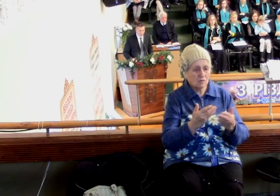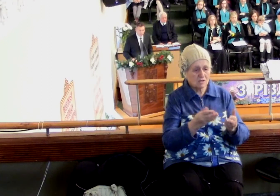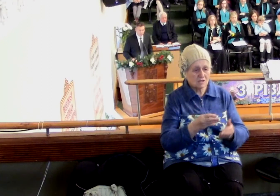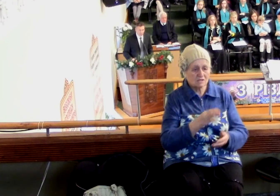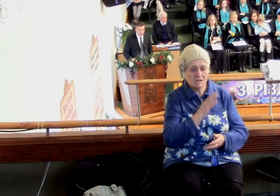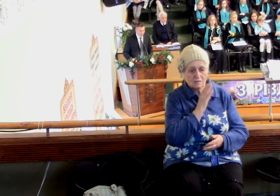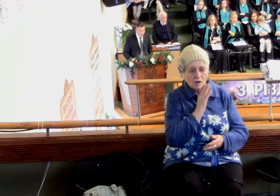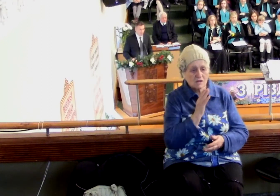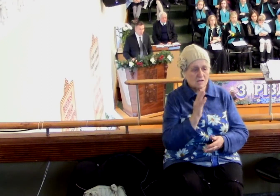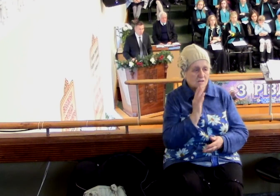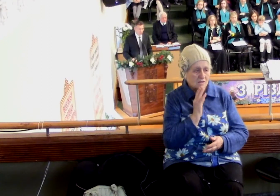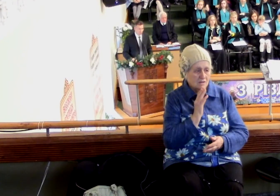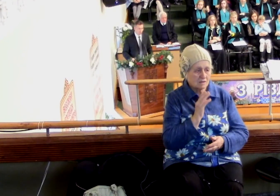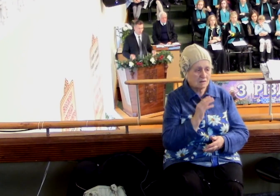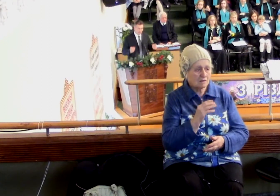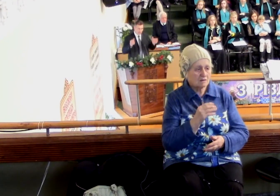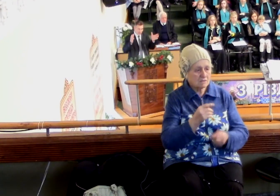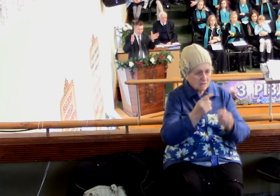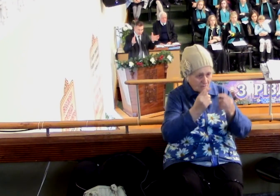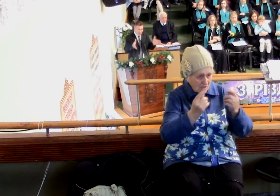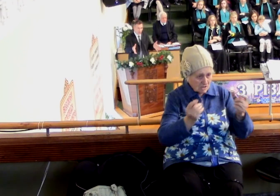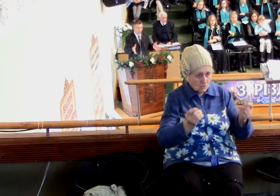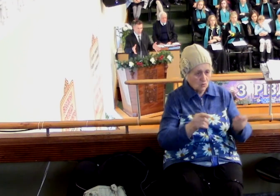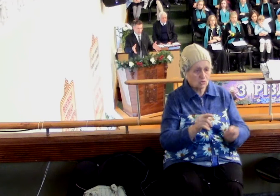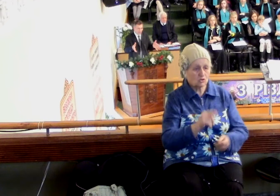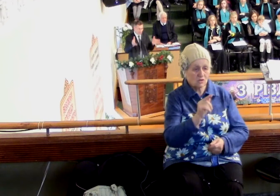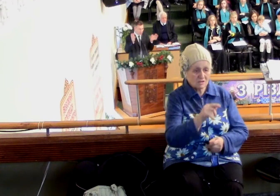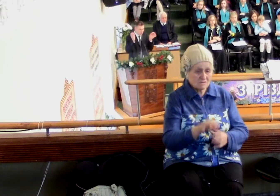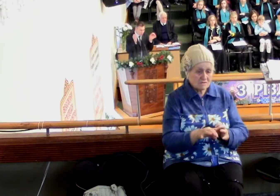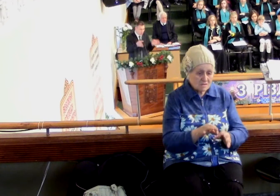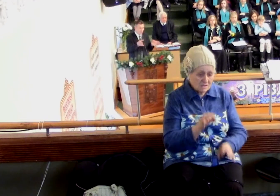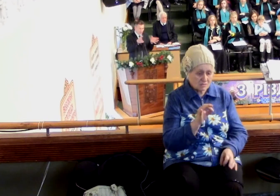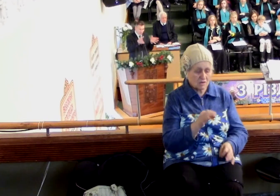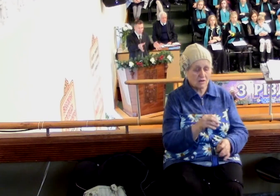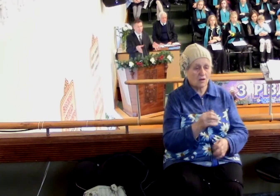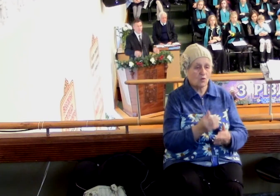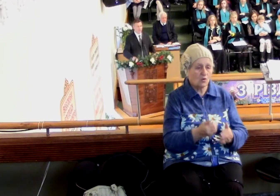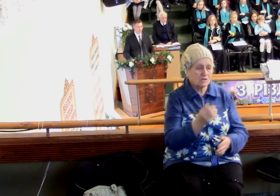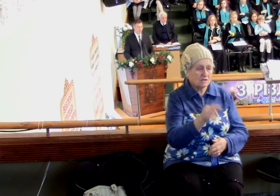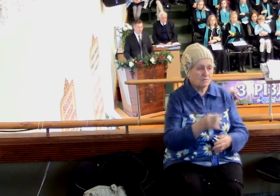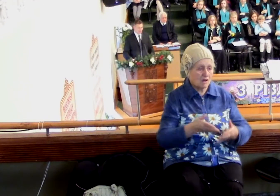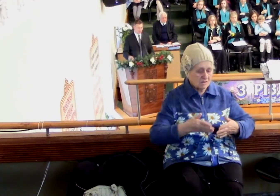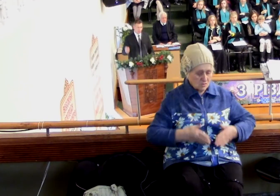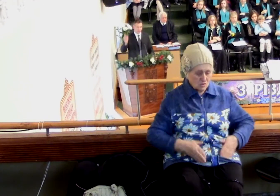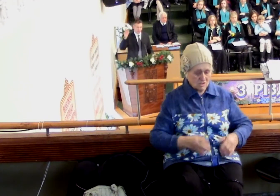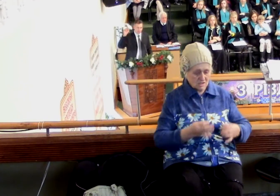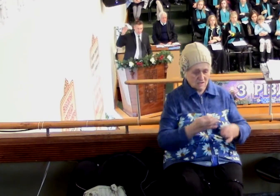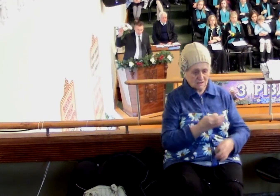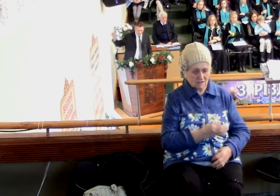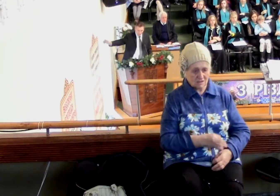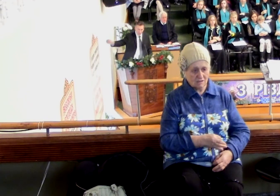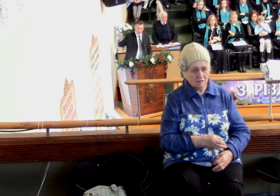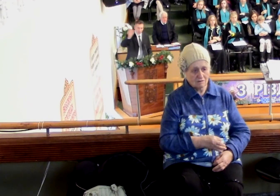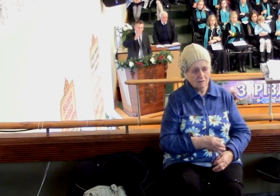Марии с вестью о том, что она избрана, и от нее родится сын, как